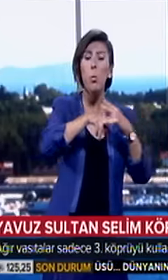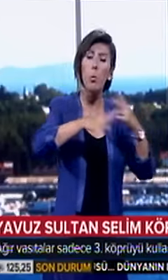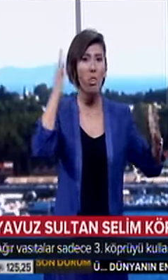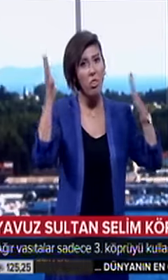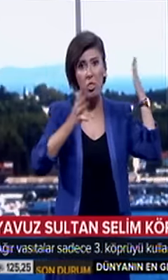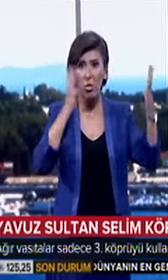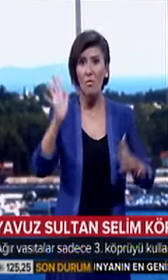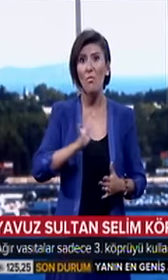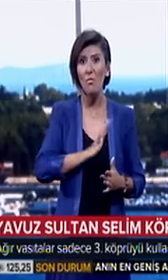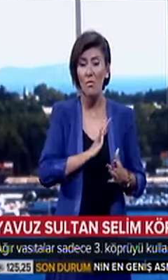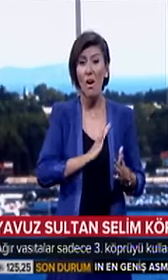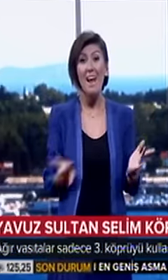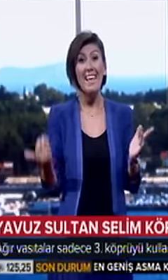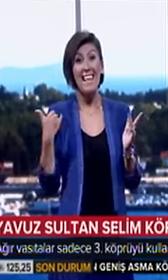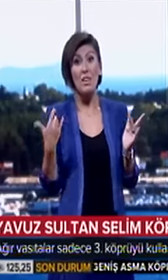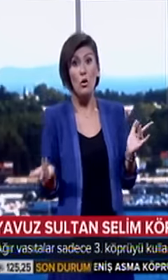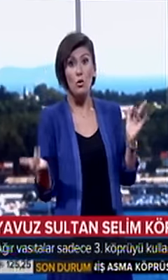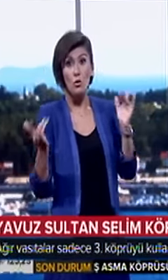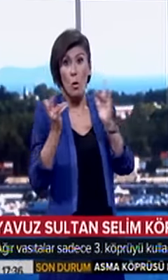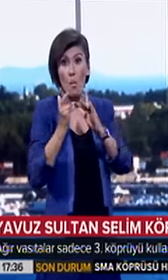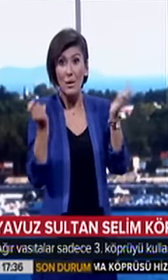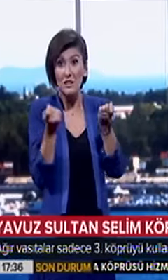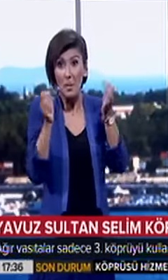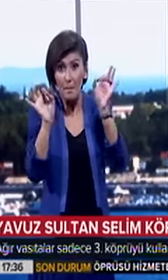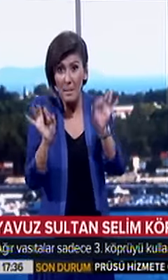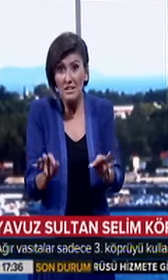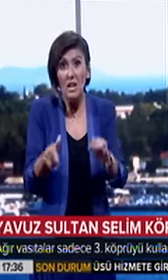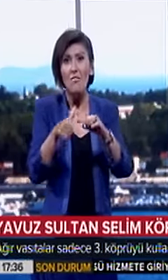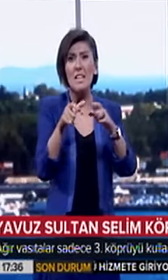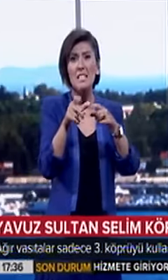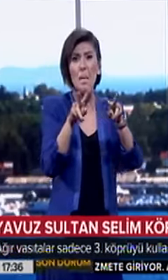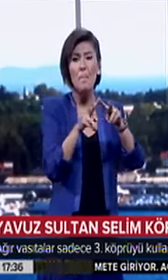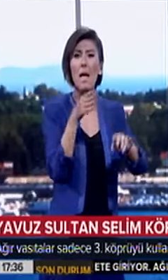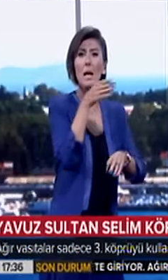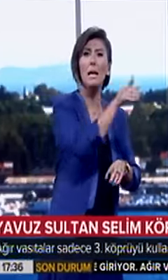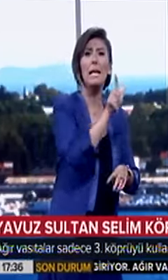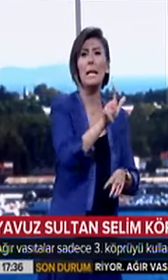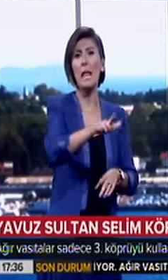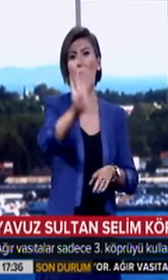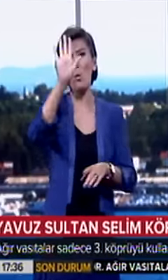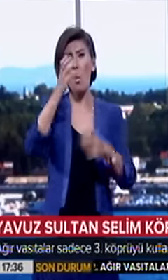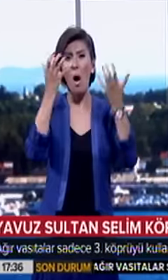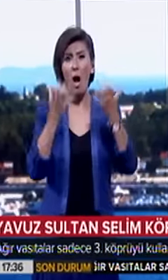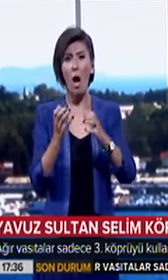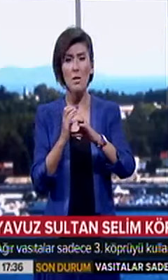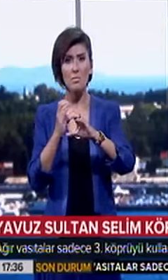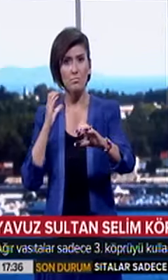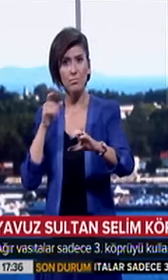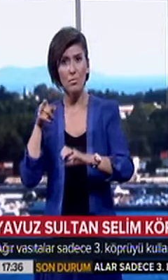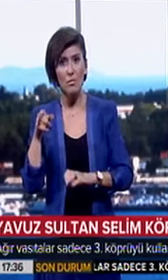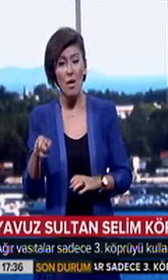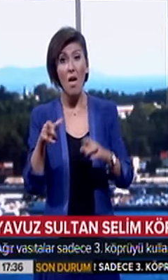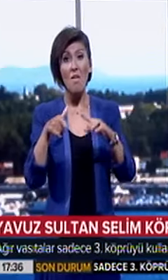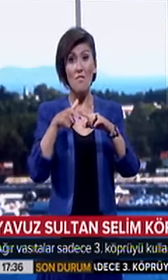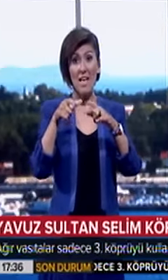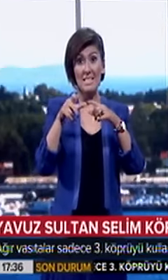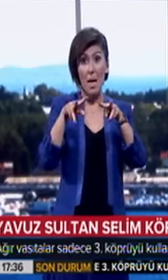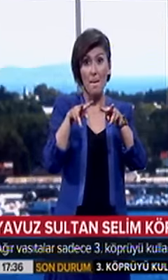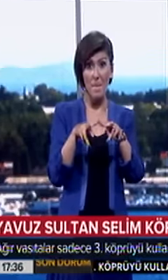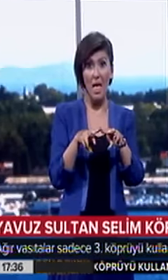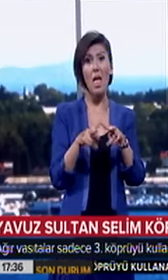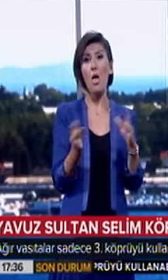Köprünün hizmete girmesiyle birlikte ağır vasıtalar artık Fatih Sultan Mehmet Köprüsü'nü kullanamayacak. Fatih Sultan Mehmet Köprüsü'nün